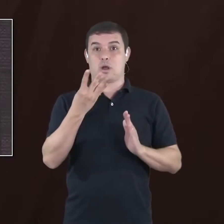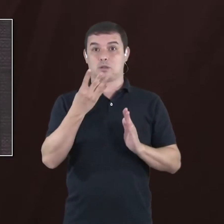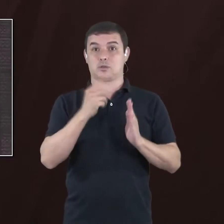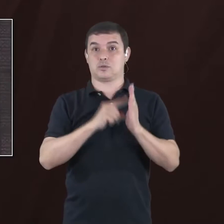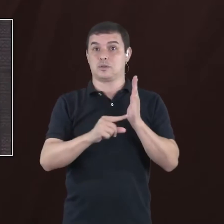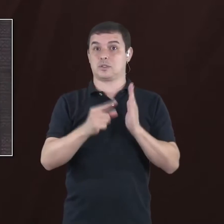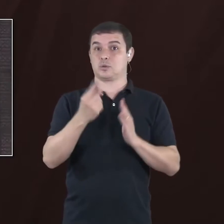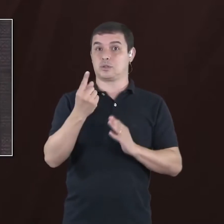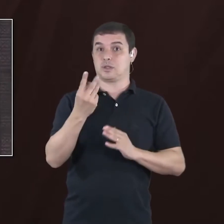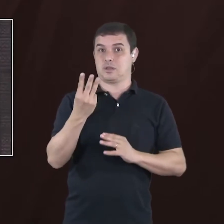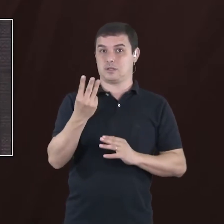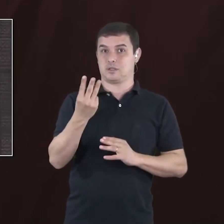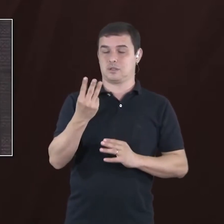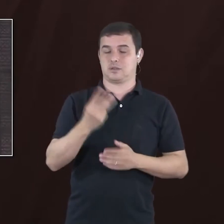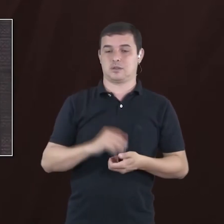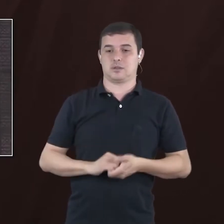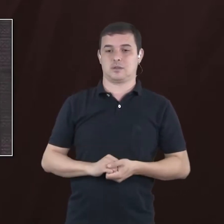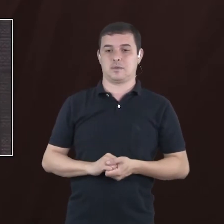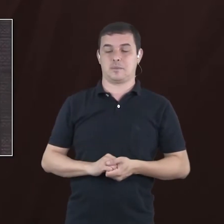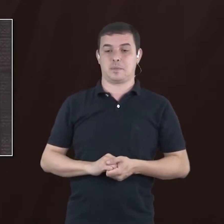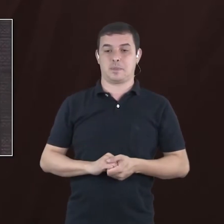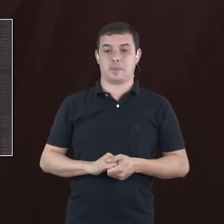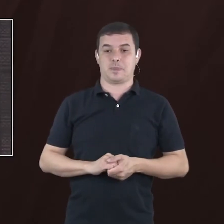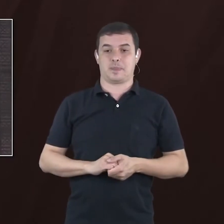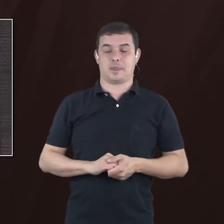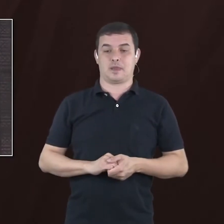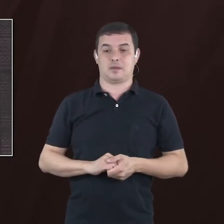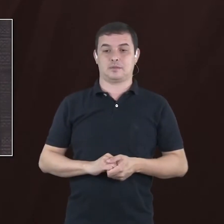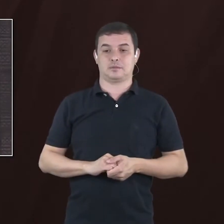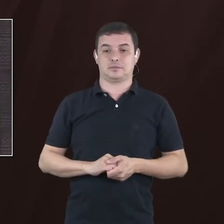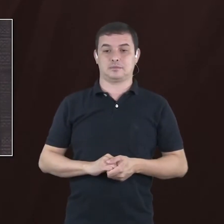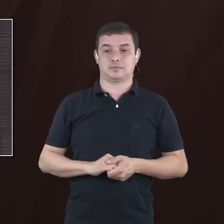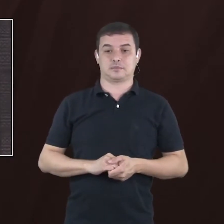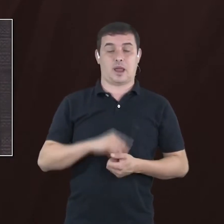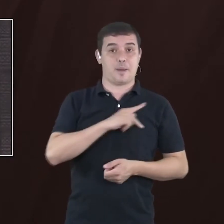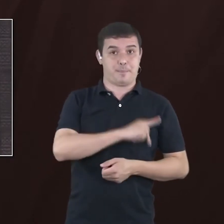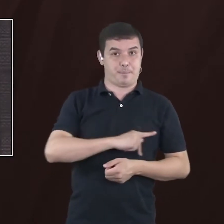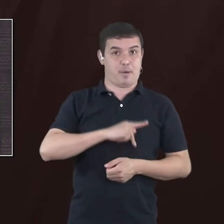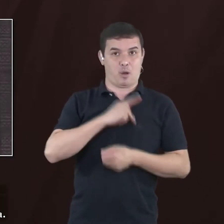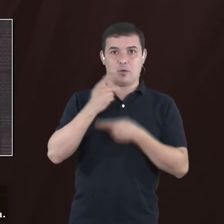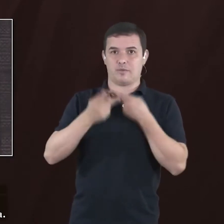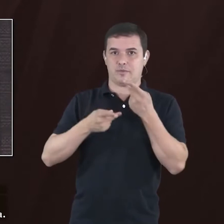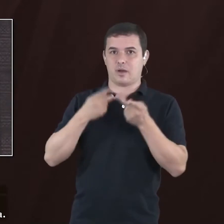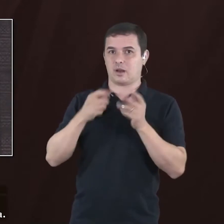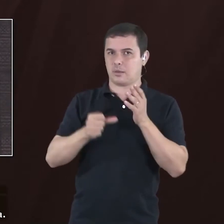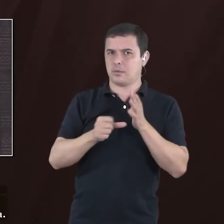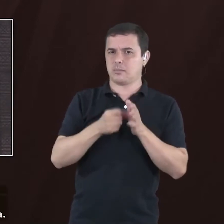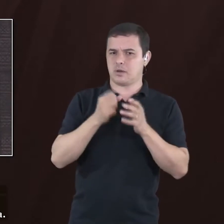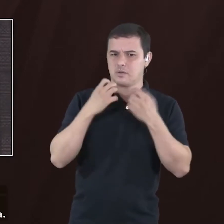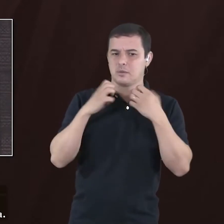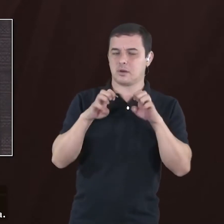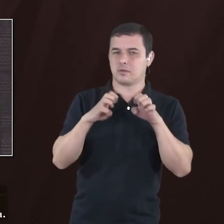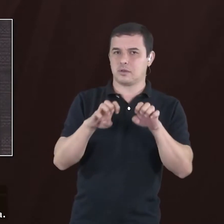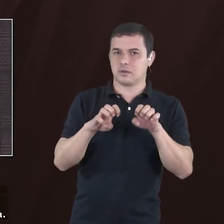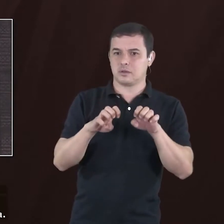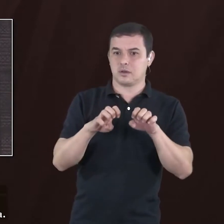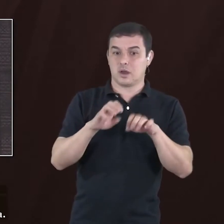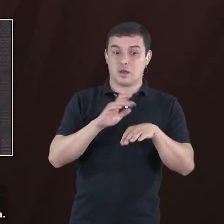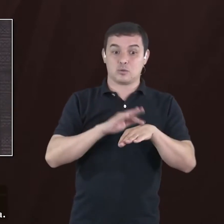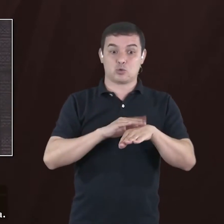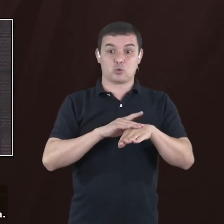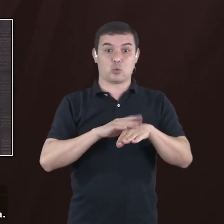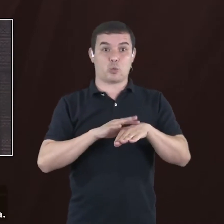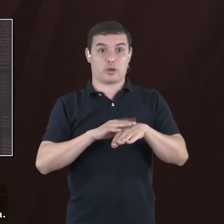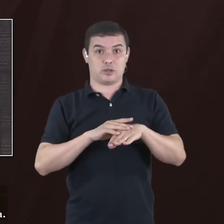13. E vós sabeis que vos preguei o evangelho a primeira vez por causa de uma